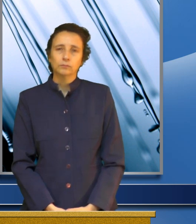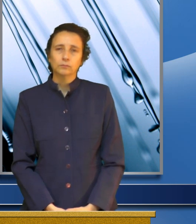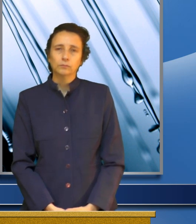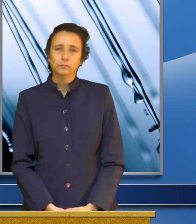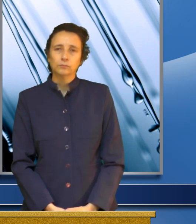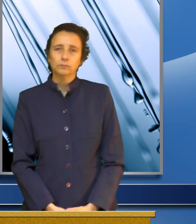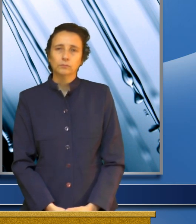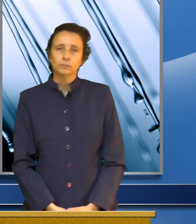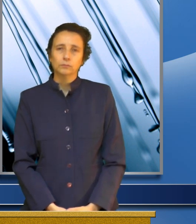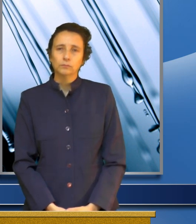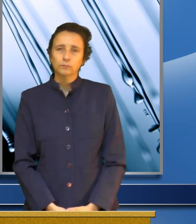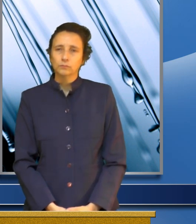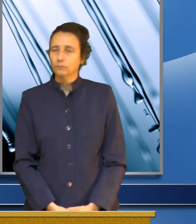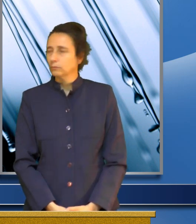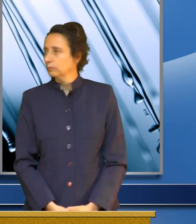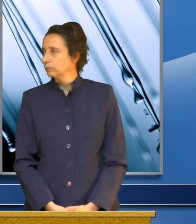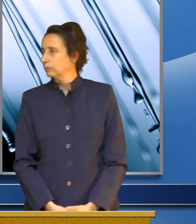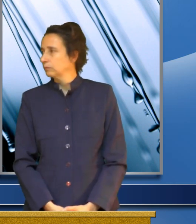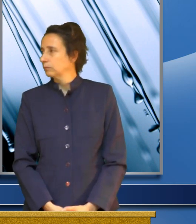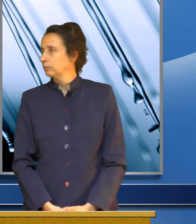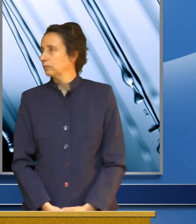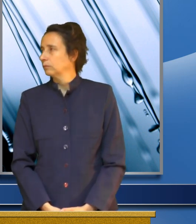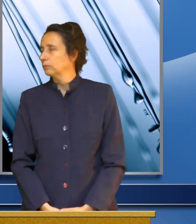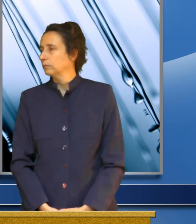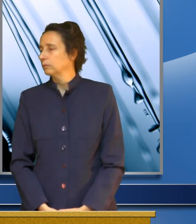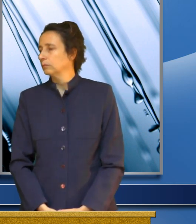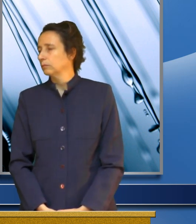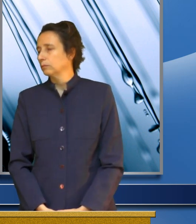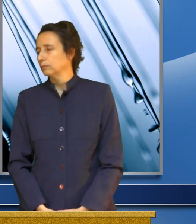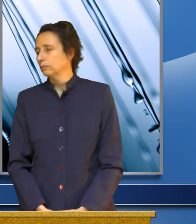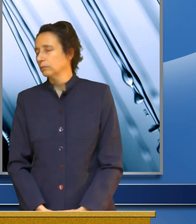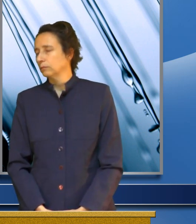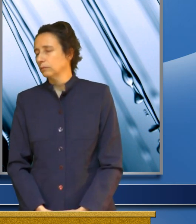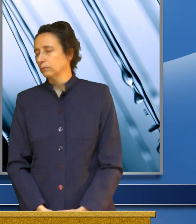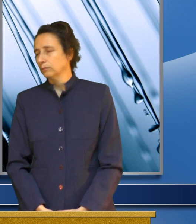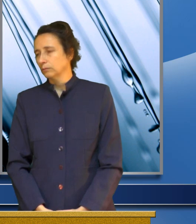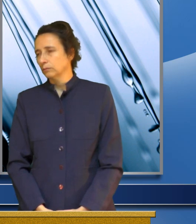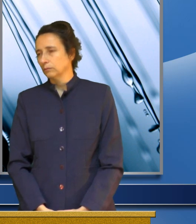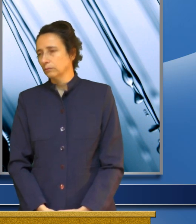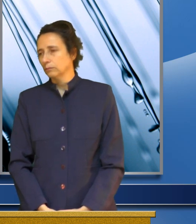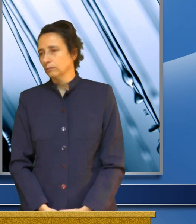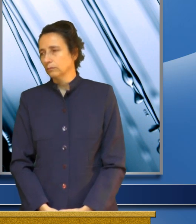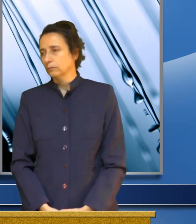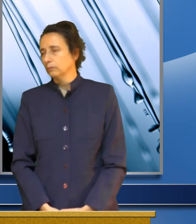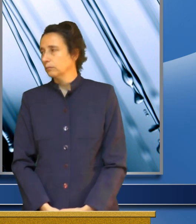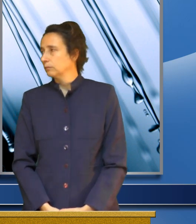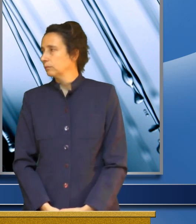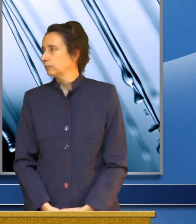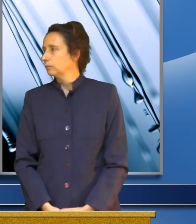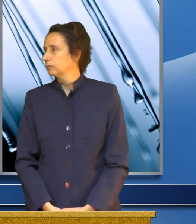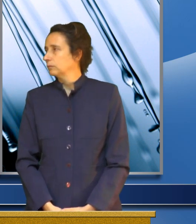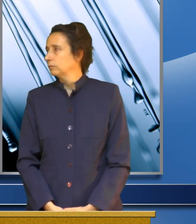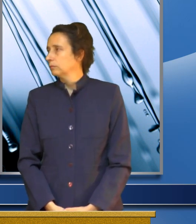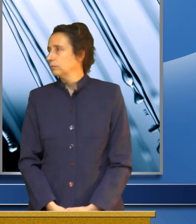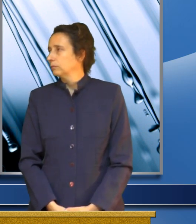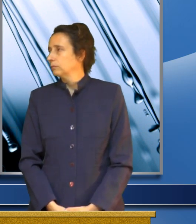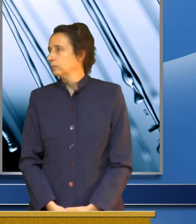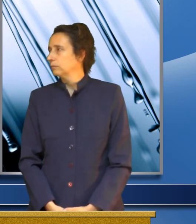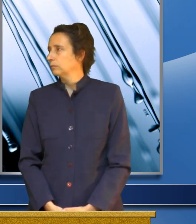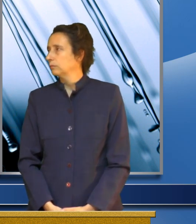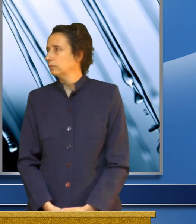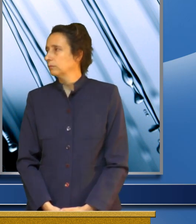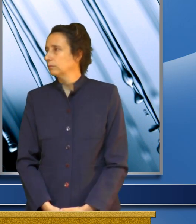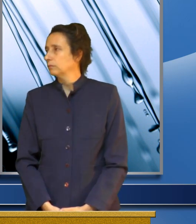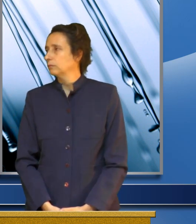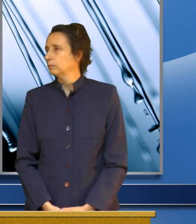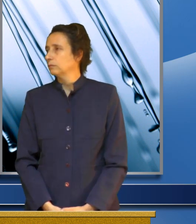me he preguntado muchas veces, ¿qué significa prepararnos para la segunda venida de Cristo? Y en esa lección, obviamente, esa preparación tiene